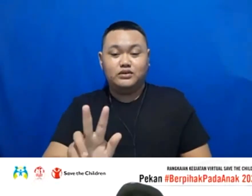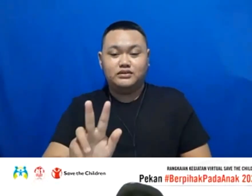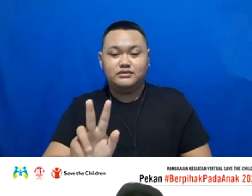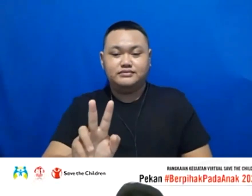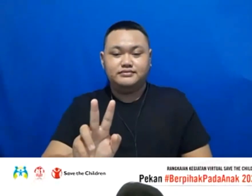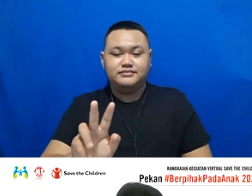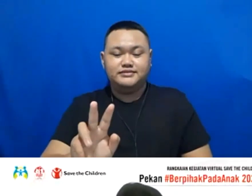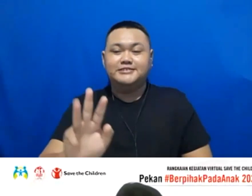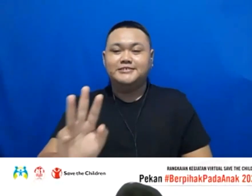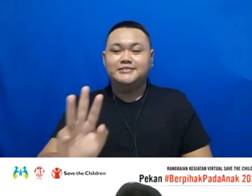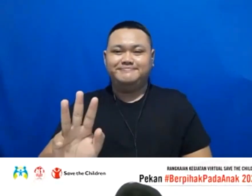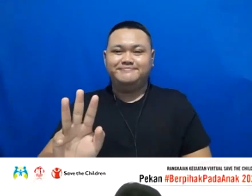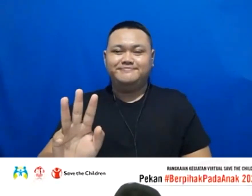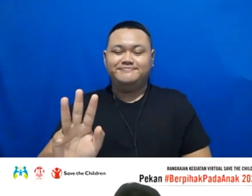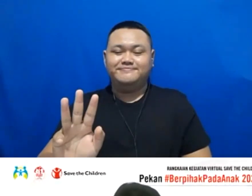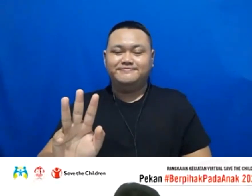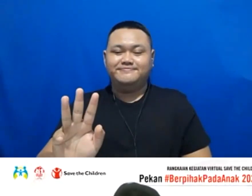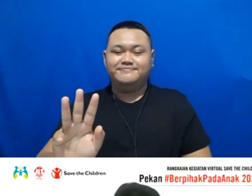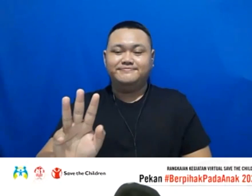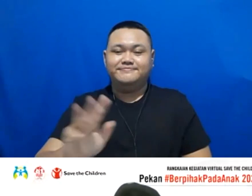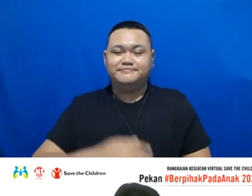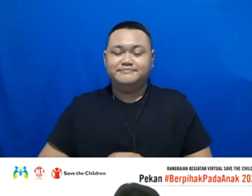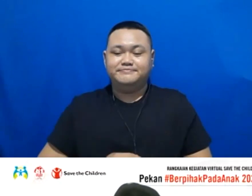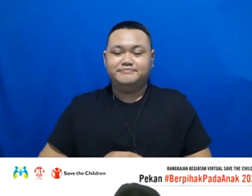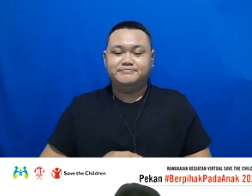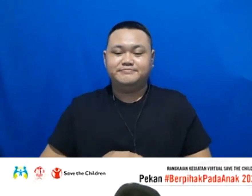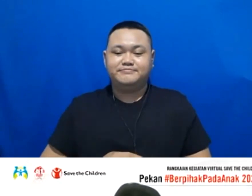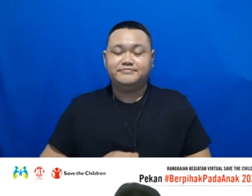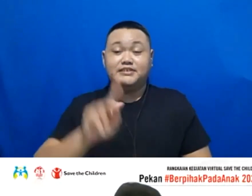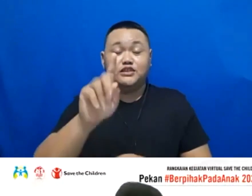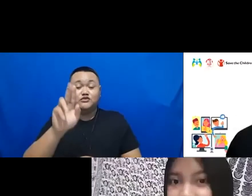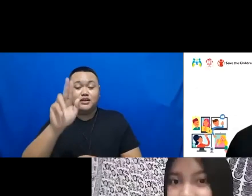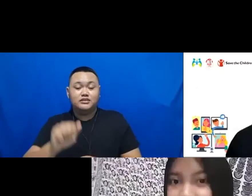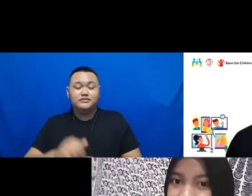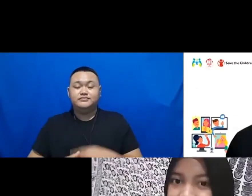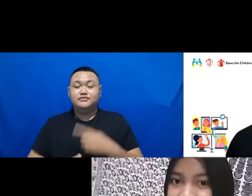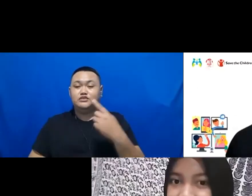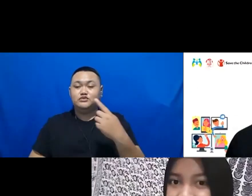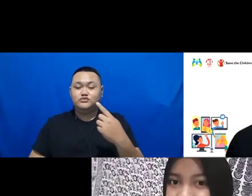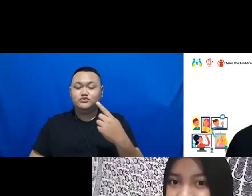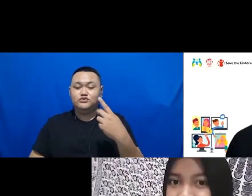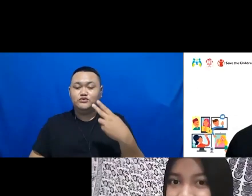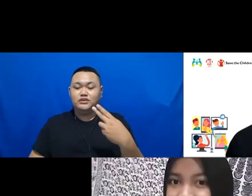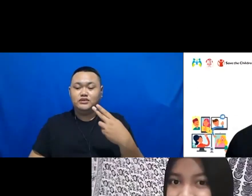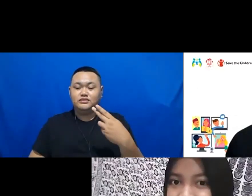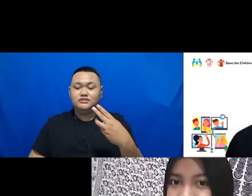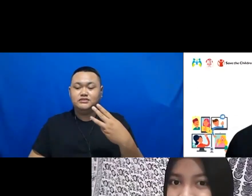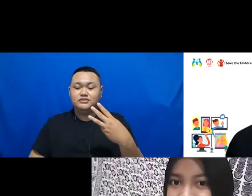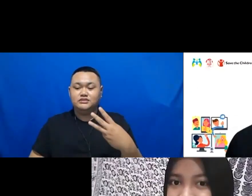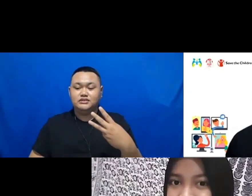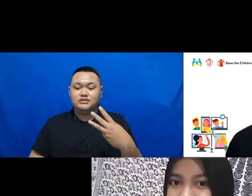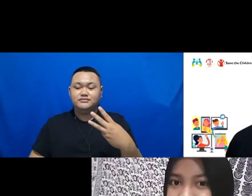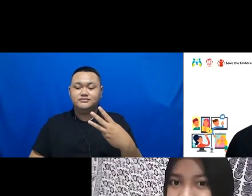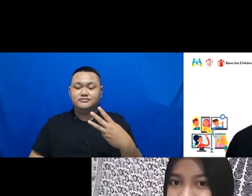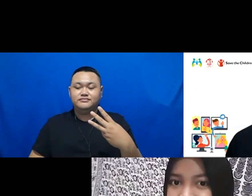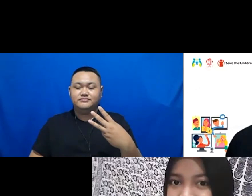murid-murid, ada orang tua, ada lingkungan fisiknya, ada kantin